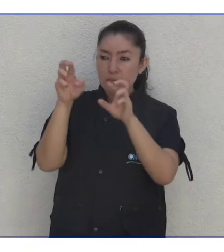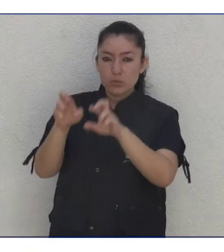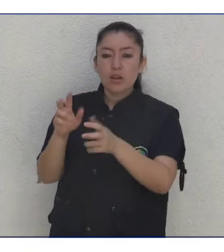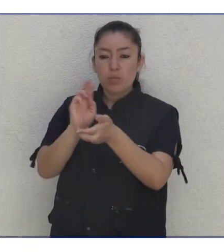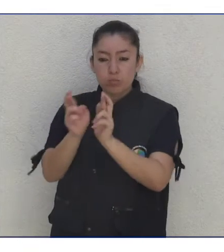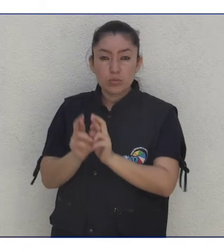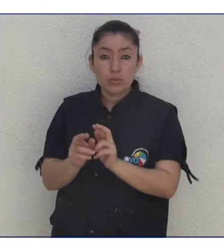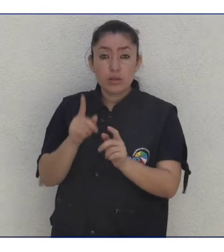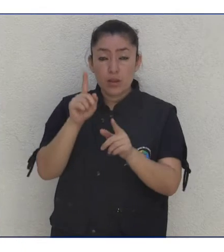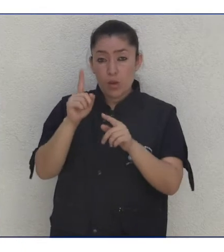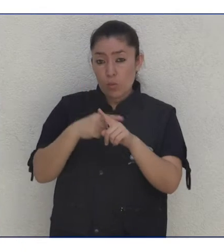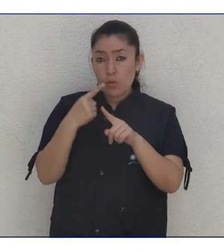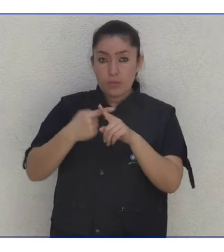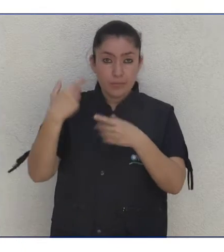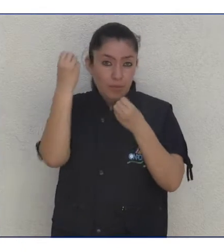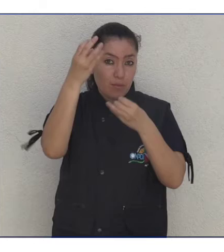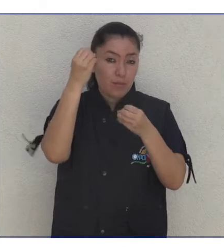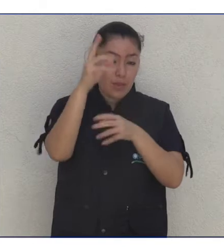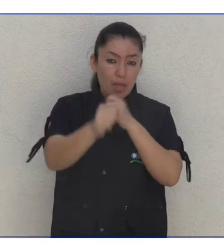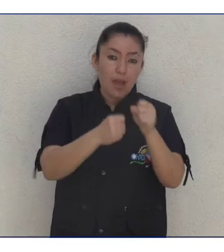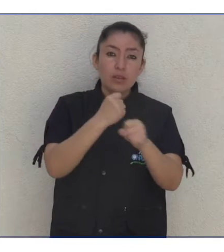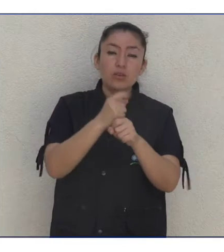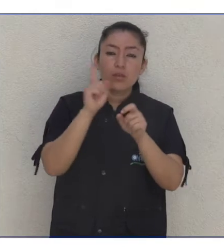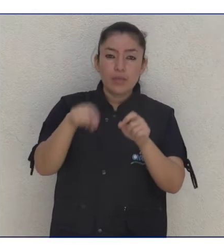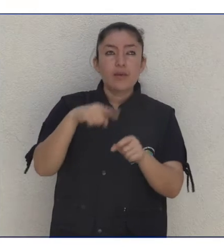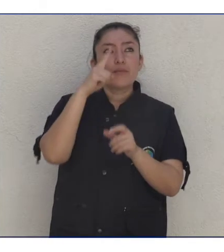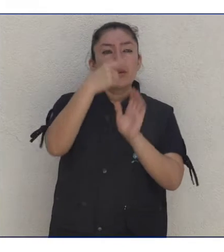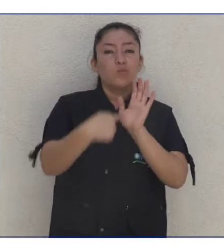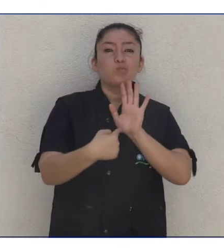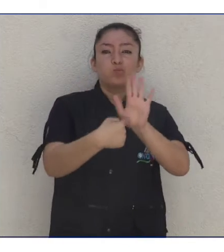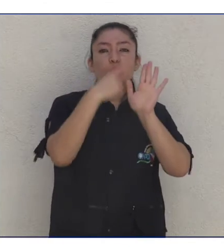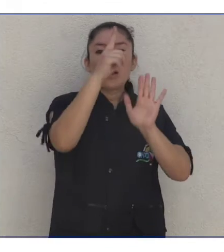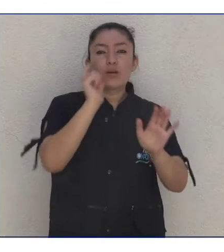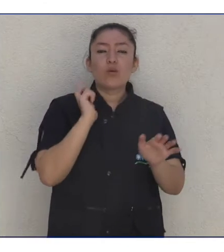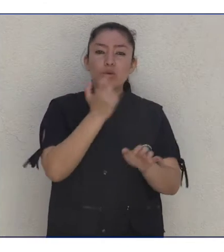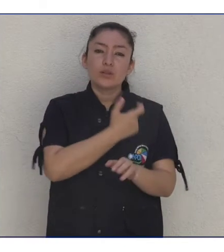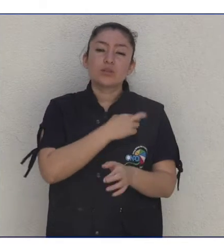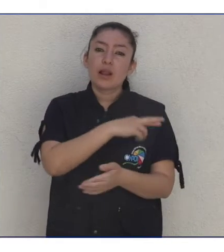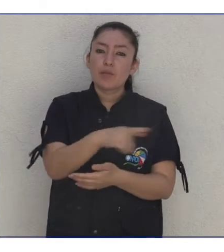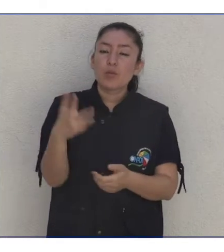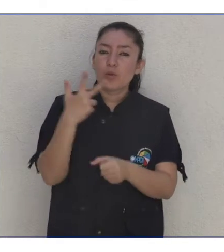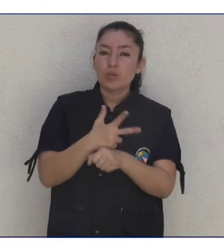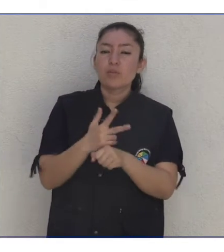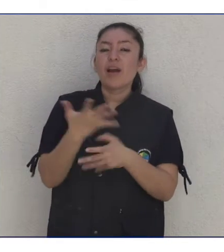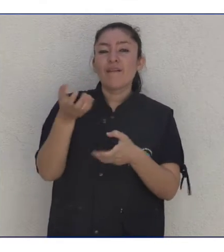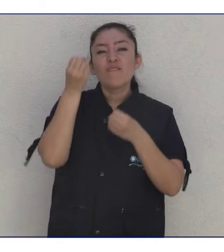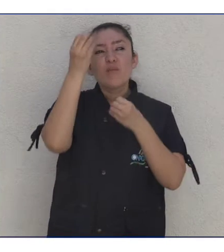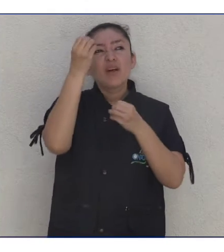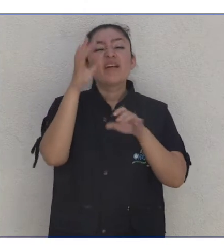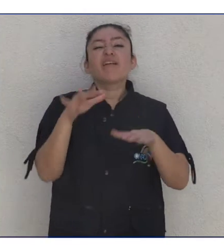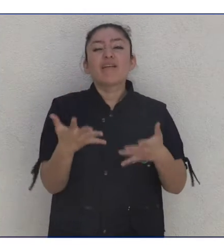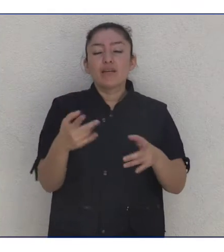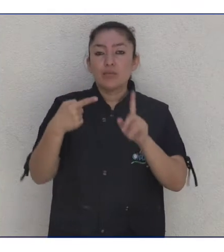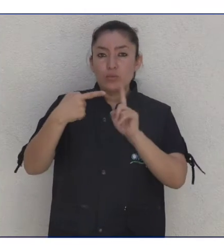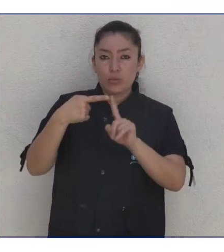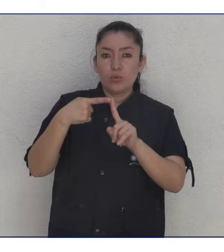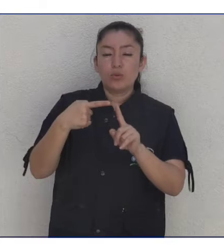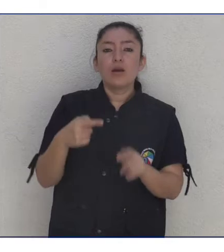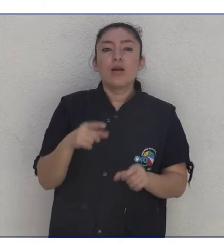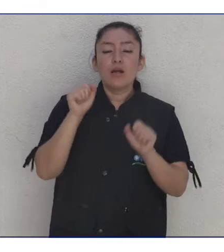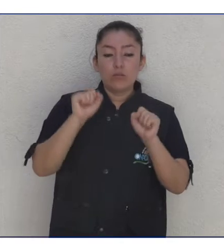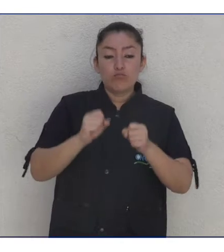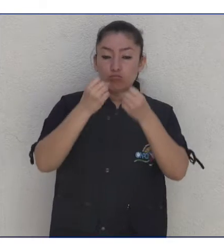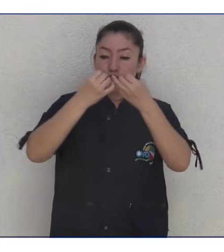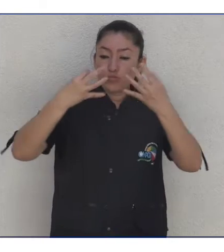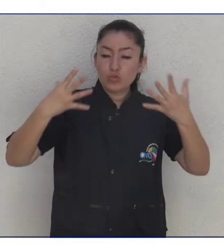Derechos Humanos, dentro de su informe anual, ante el Pleno del Congreso de la República de Guatemala, podrá informar sobre 1. El